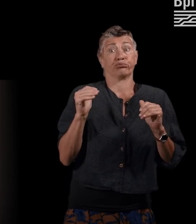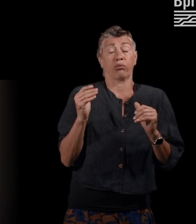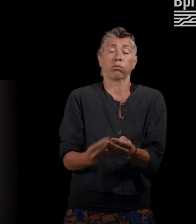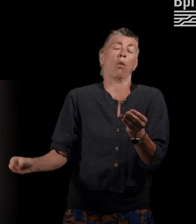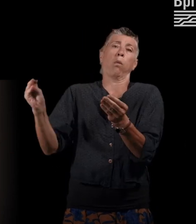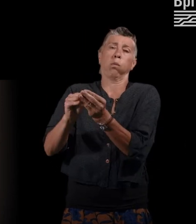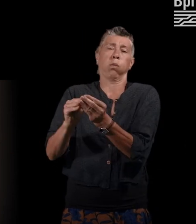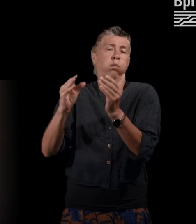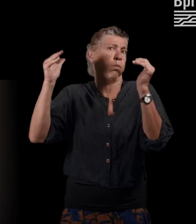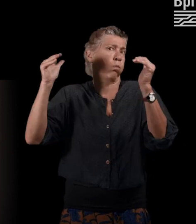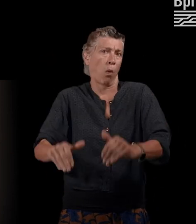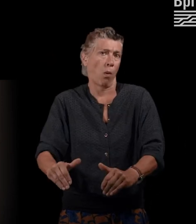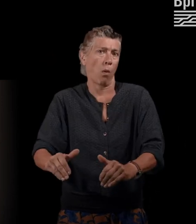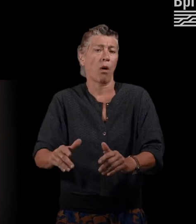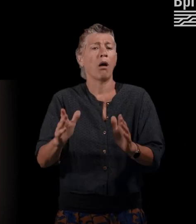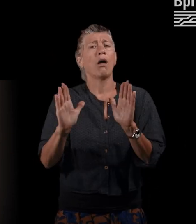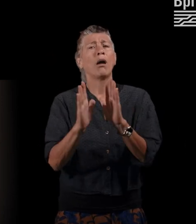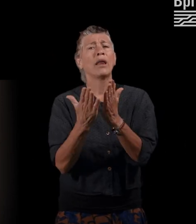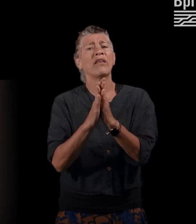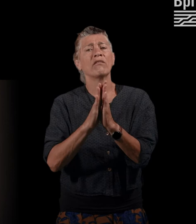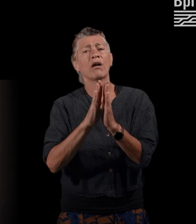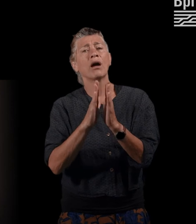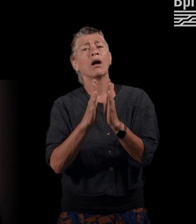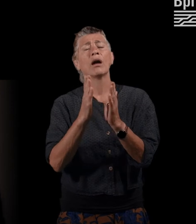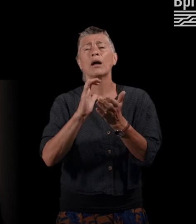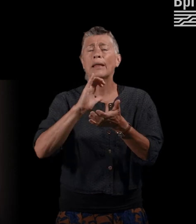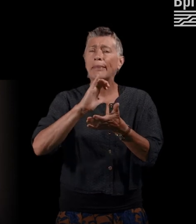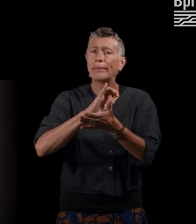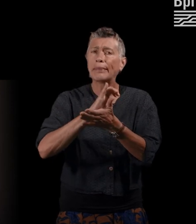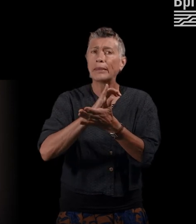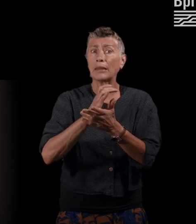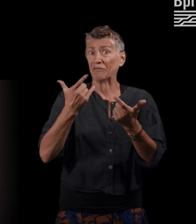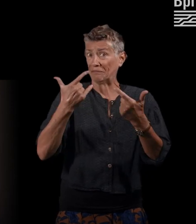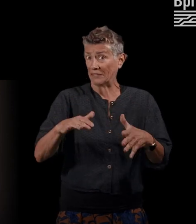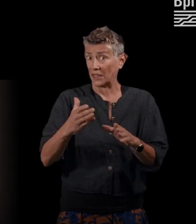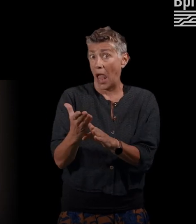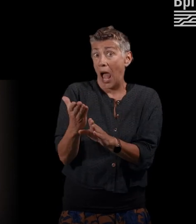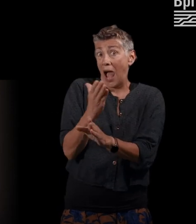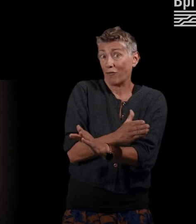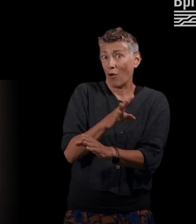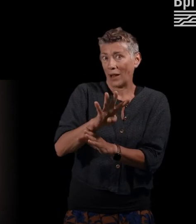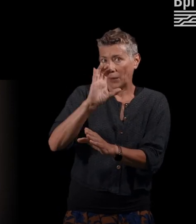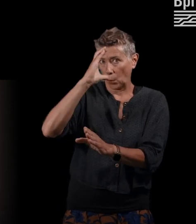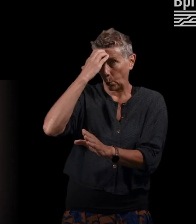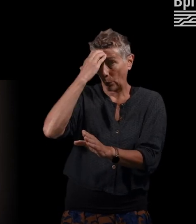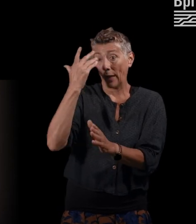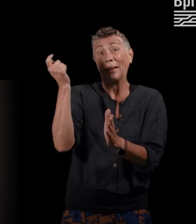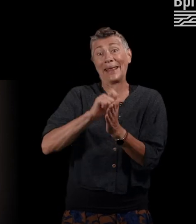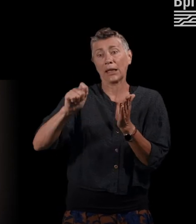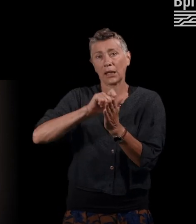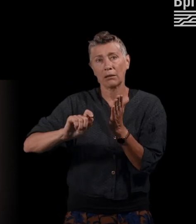en postface, hein, puisque le livre, vous l'avez écrit et fini avant, mais vous avez écrit cette postface parce que est